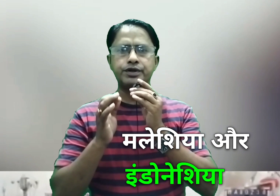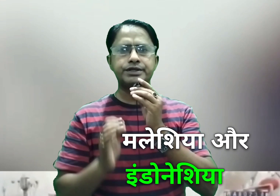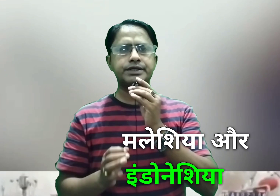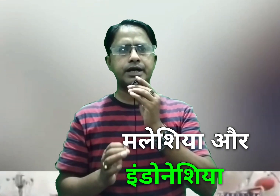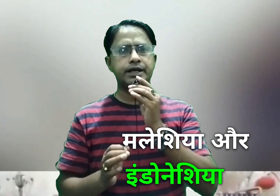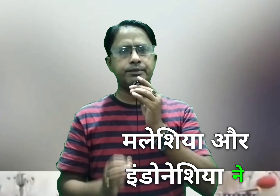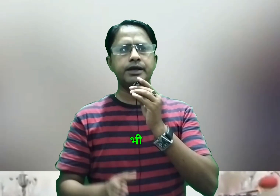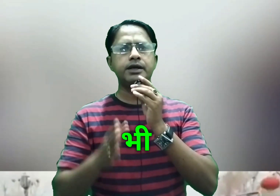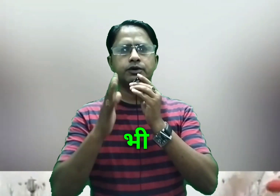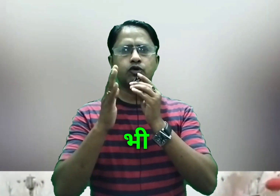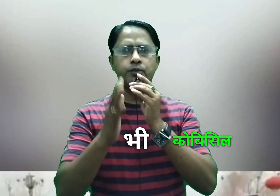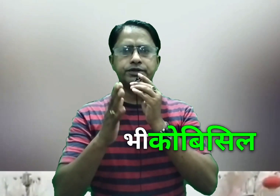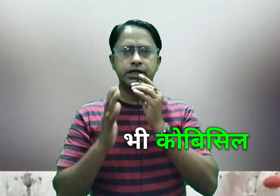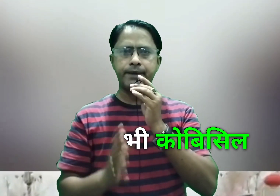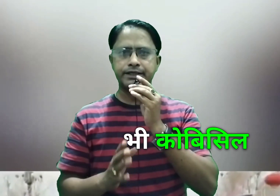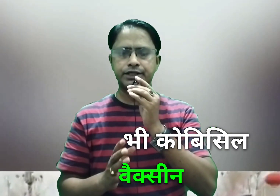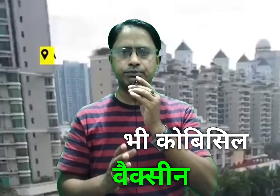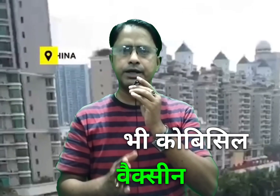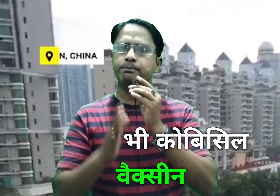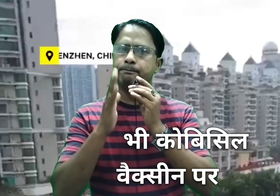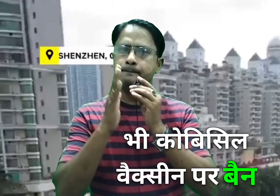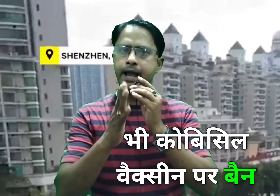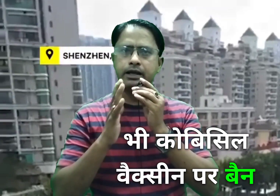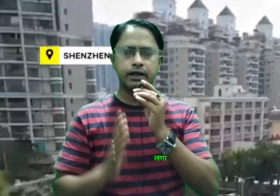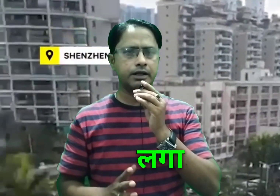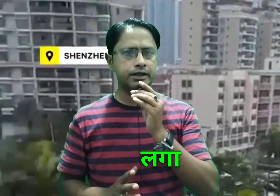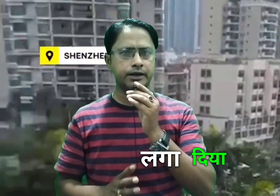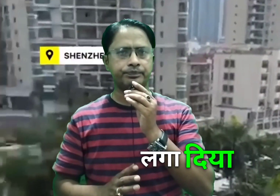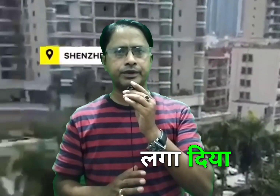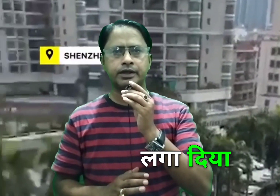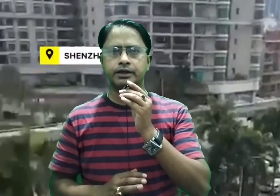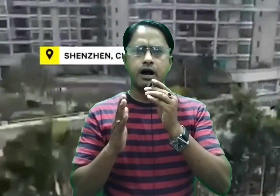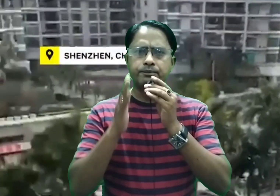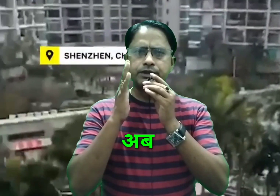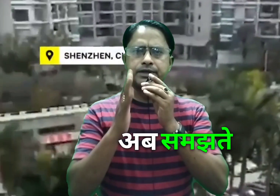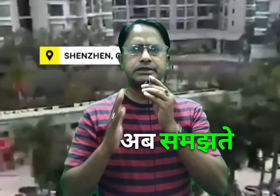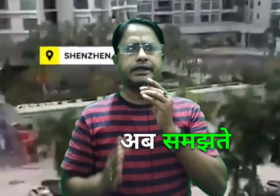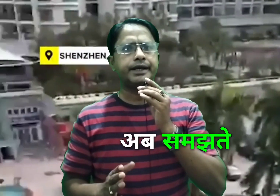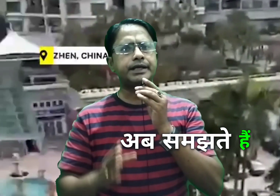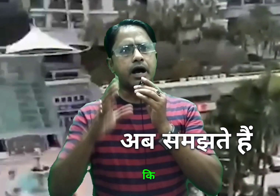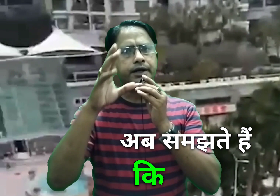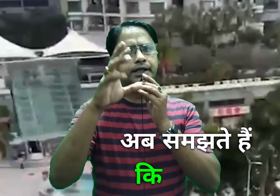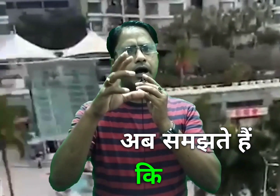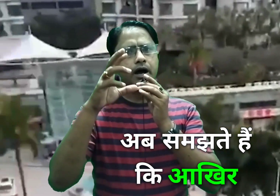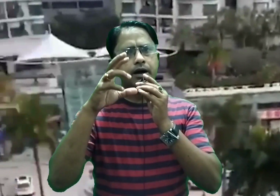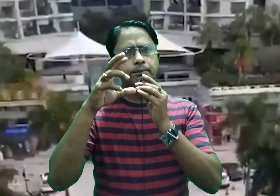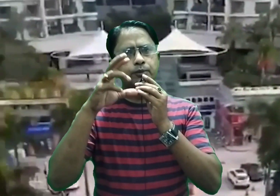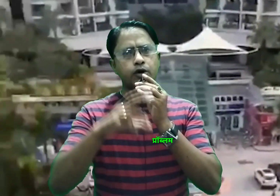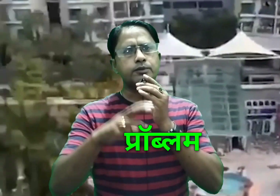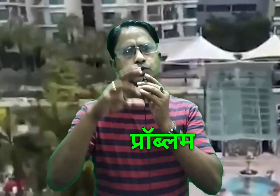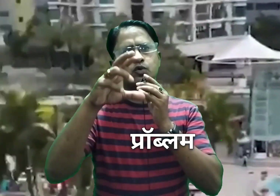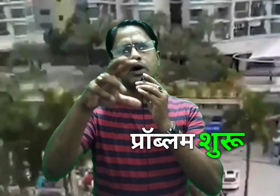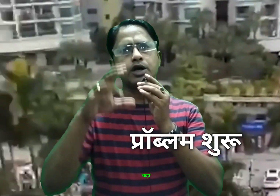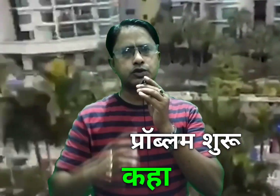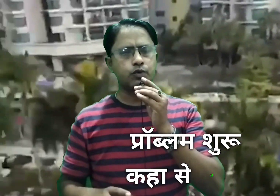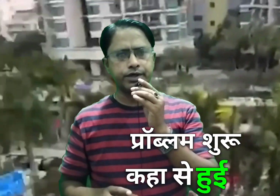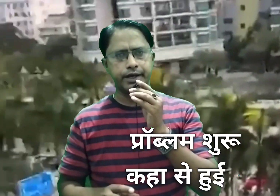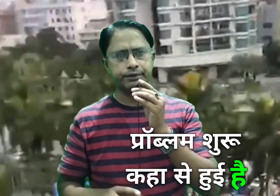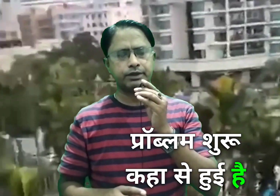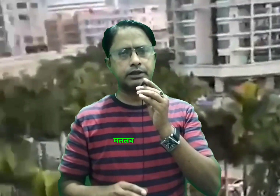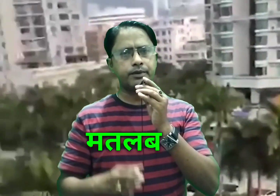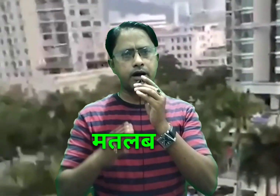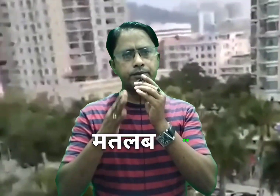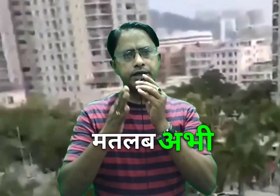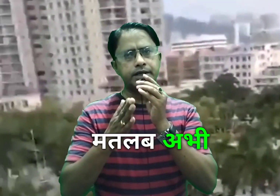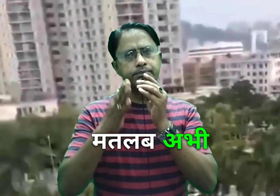और इंडोनेशिया ने भी कोविशील्ड वैक्सीन पे बैन लगा दिया। अब समझते हैं कि आखिर प्रॉब्लम शुरू कहाँ से हुई